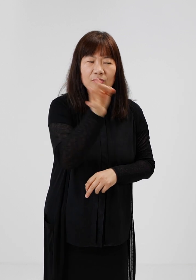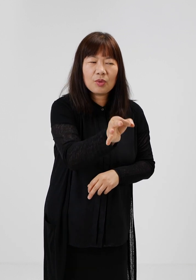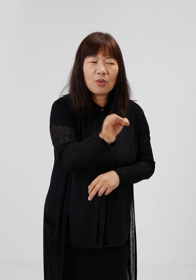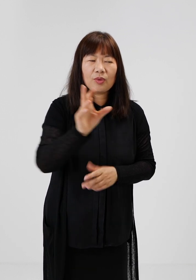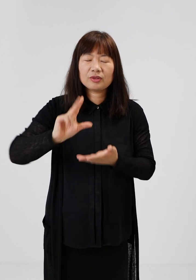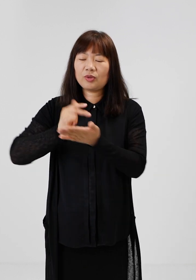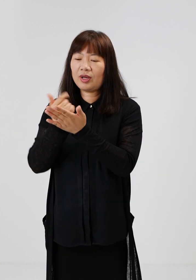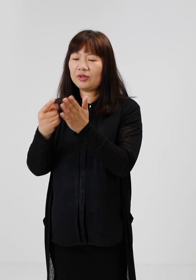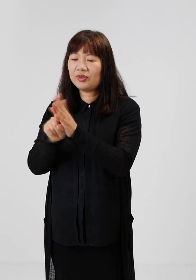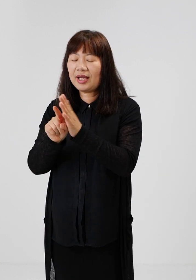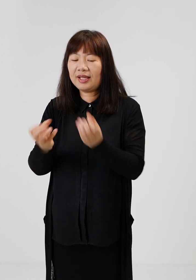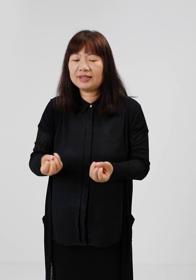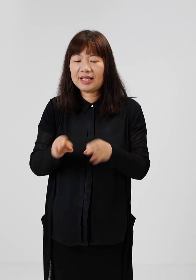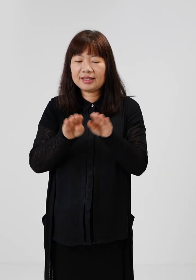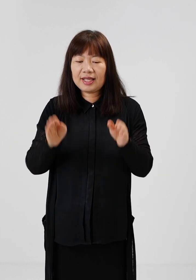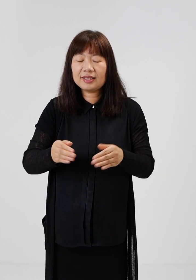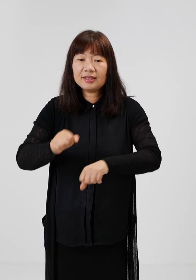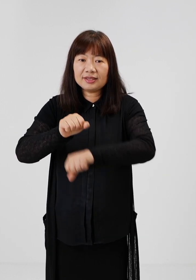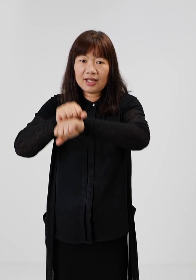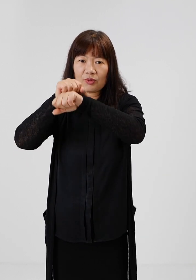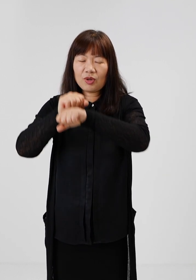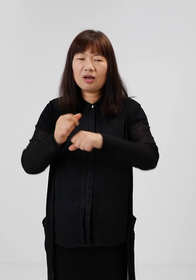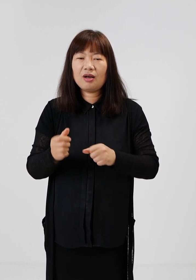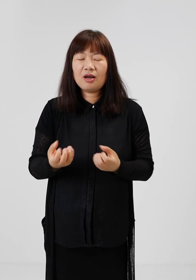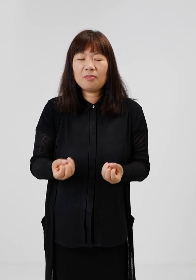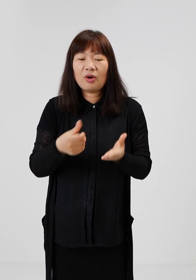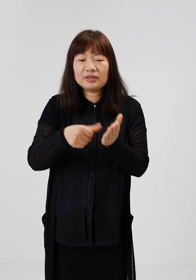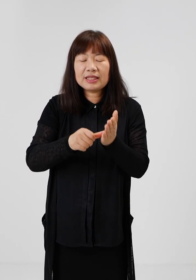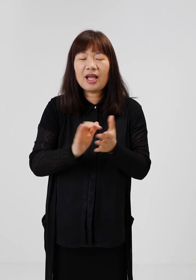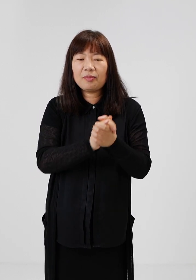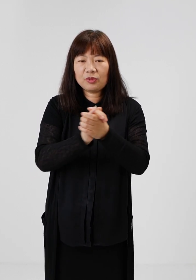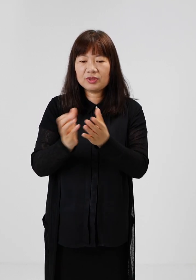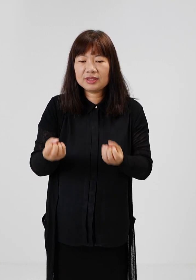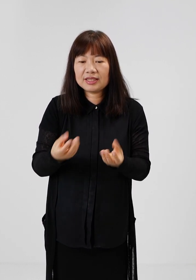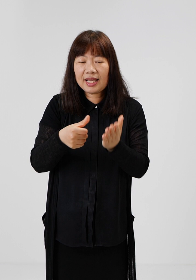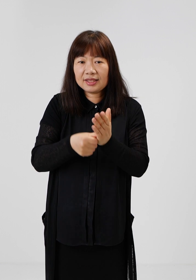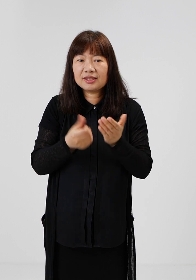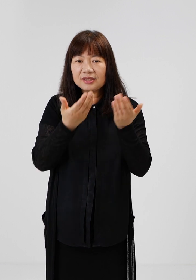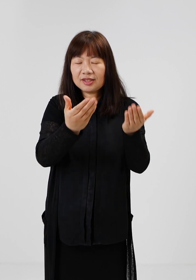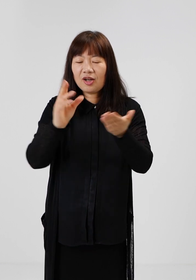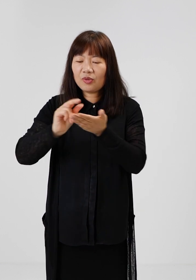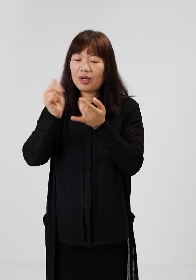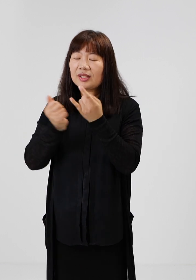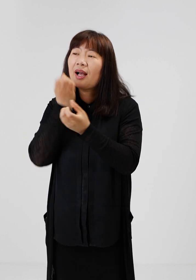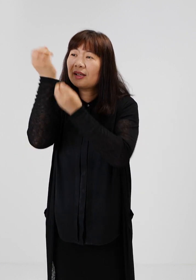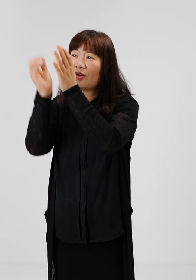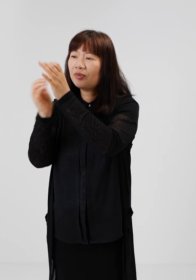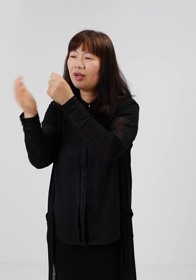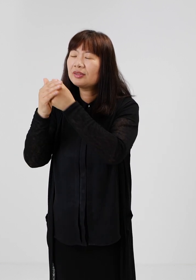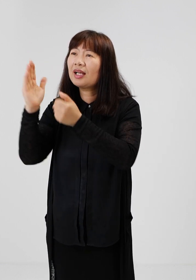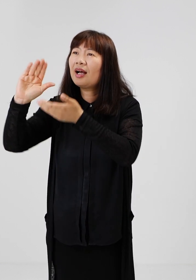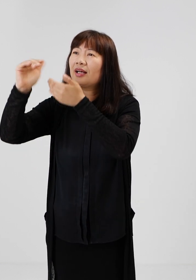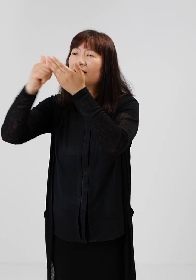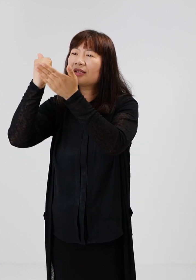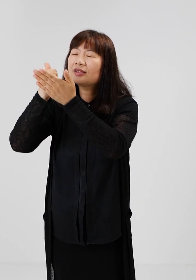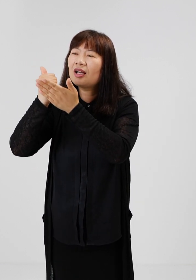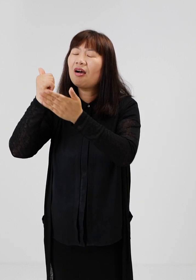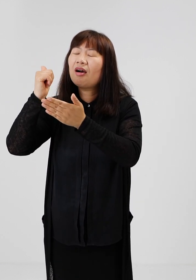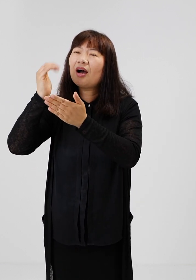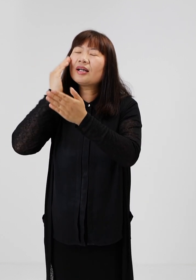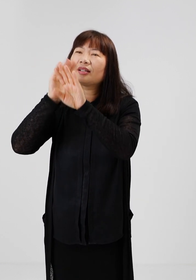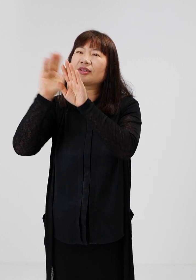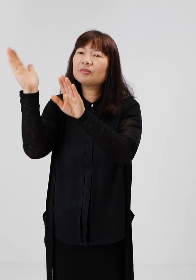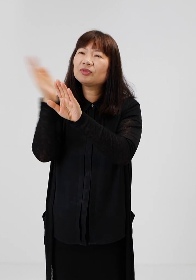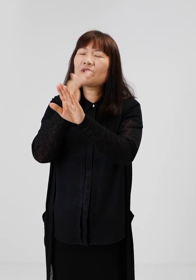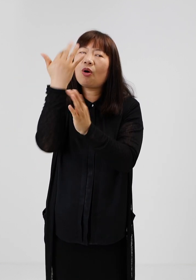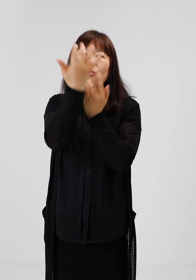여호와를 위하여 제단을 쌓고 번제와 화목제를 드려 여호와께 아뢰었더니 여호와께서 하늘에서부터 번제단 위에 불을